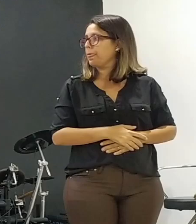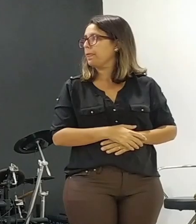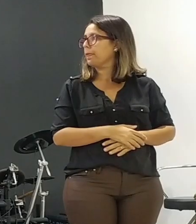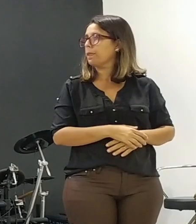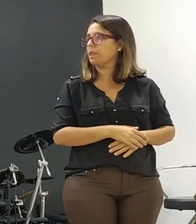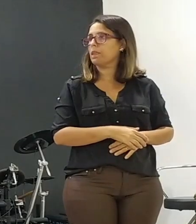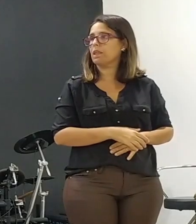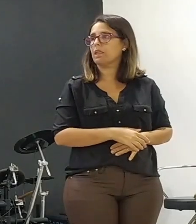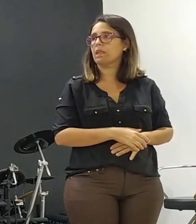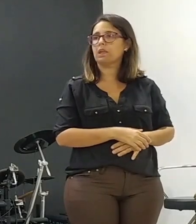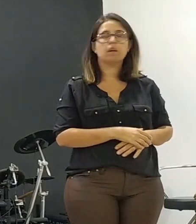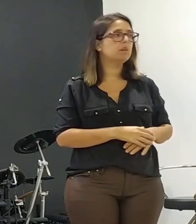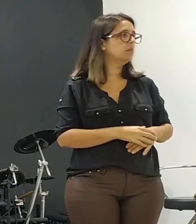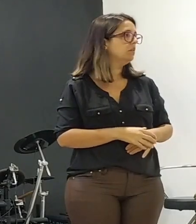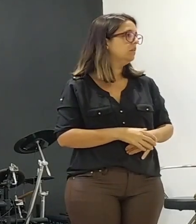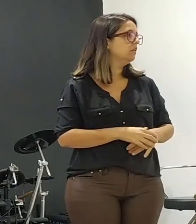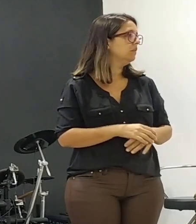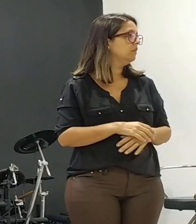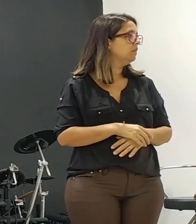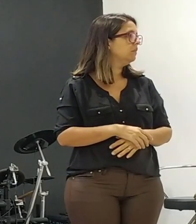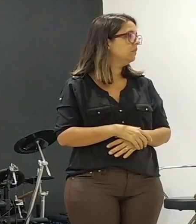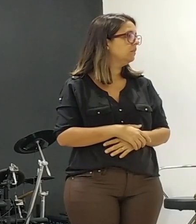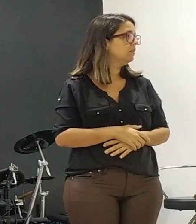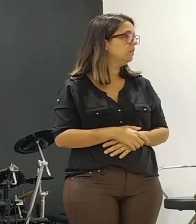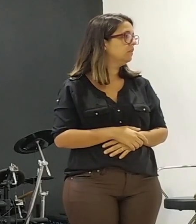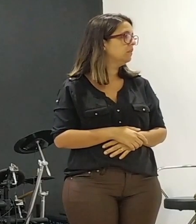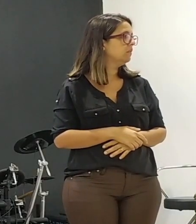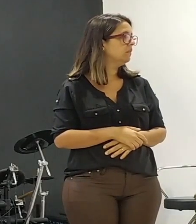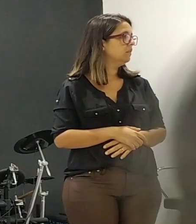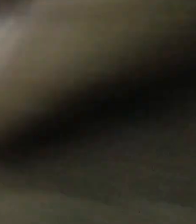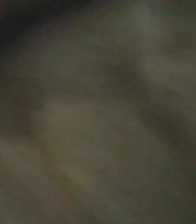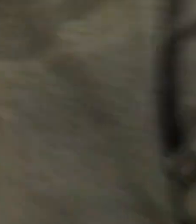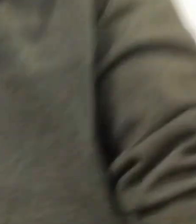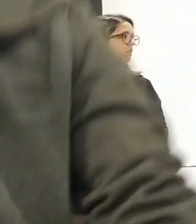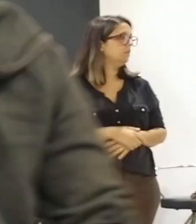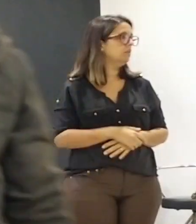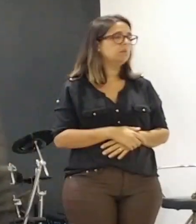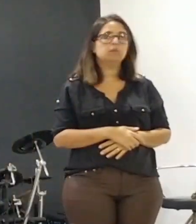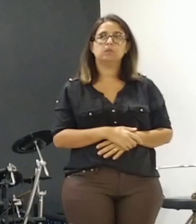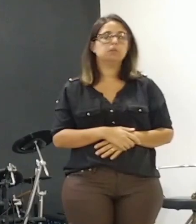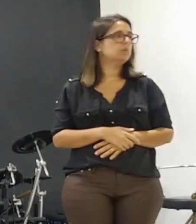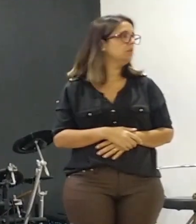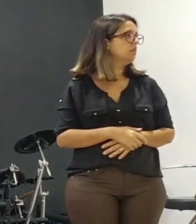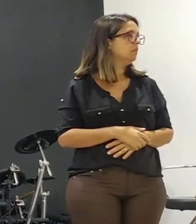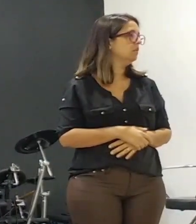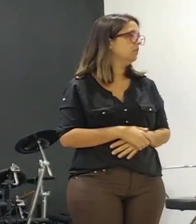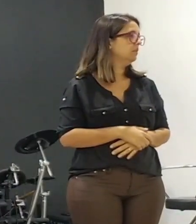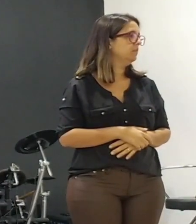Aleluia.